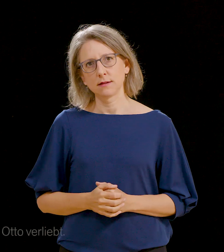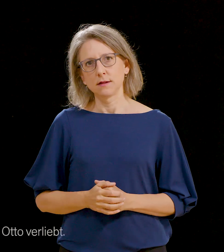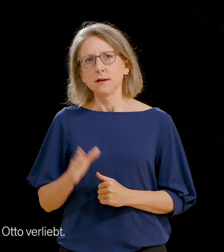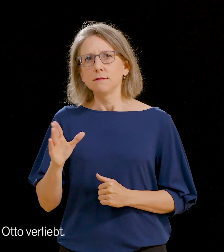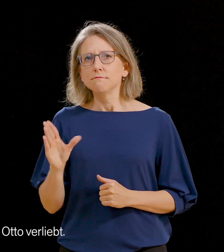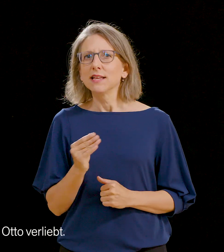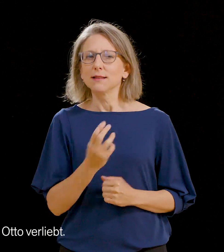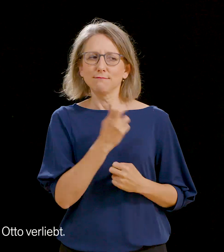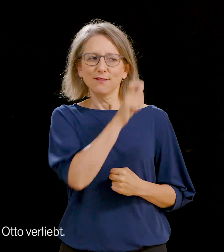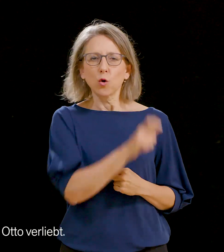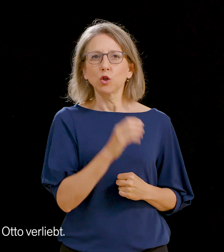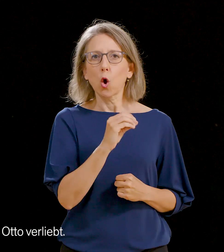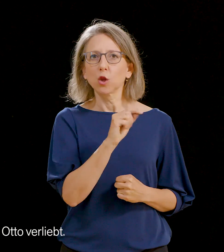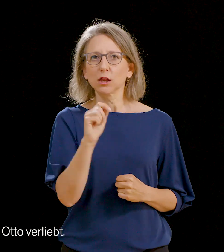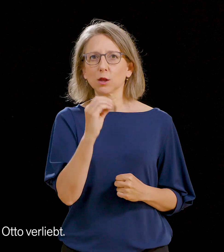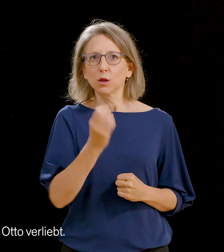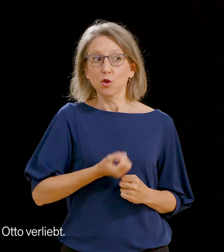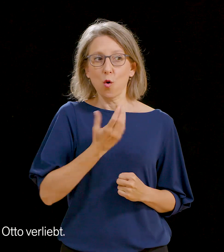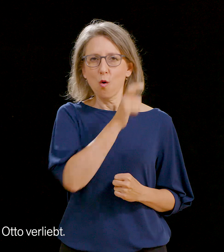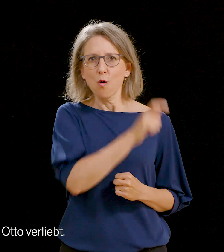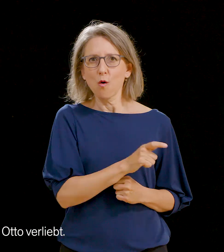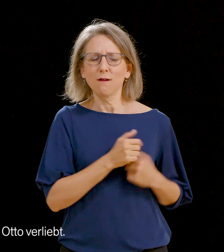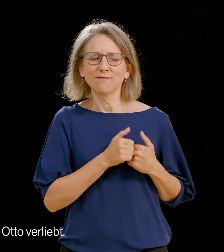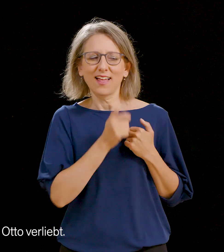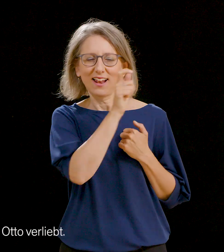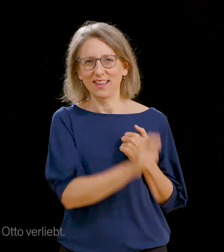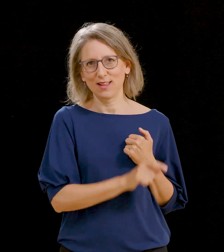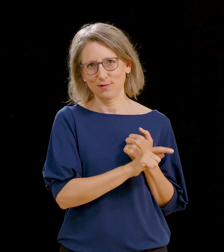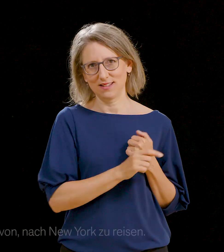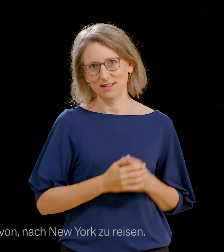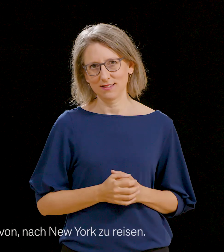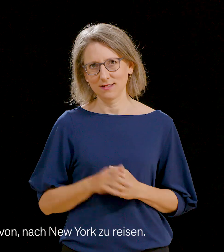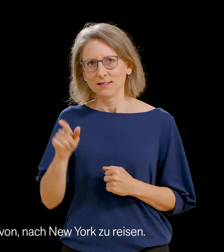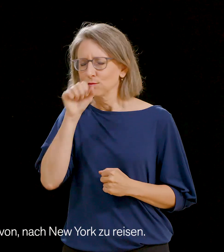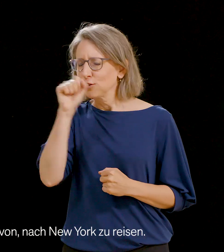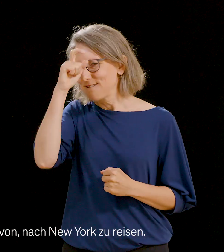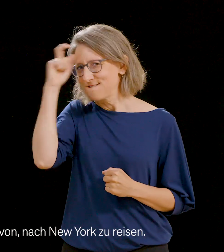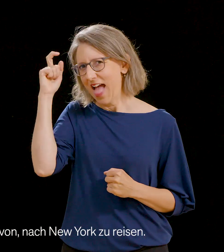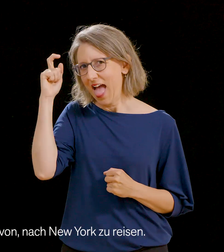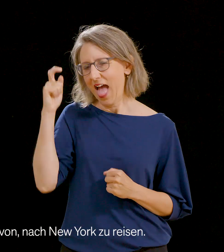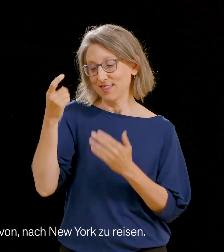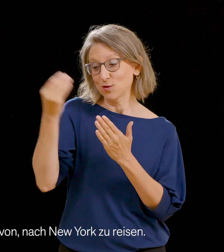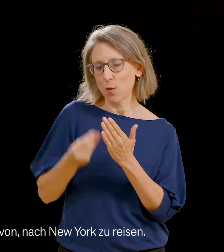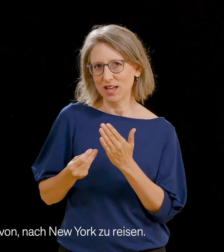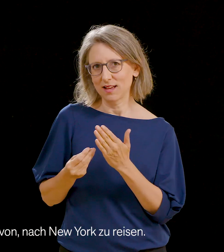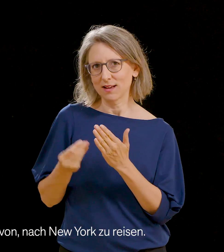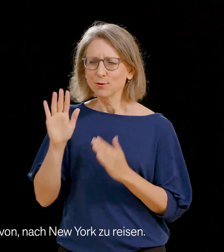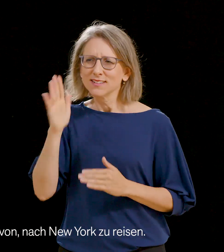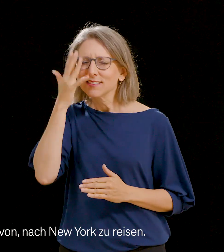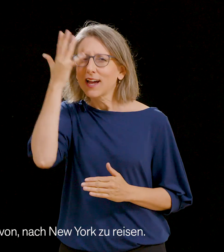Dort hat sie sich in Mitbewohner Otto verliebt. Sie ist Comic-Fan und träumt davon, nach New